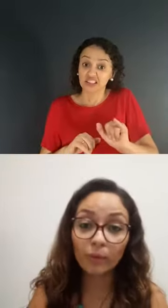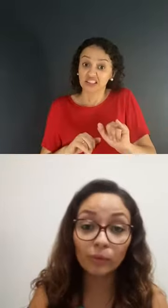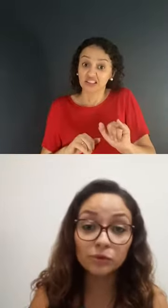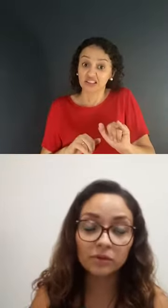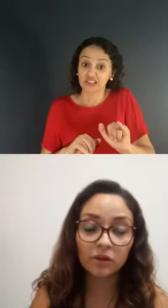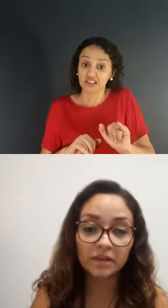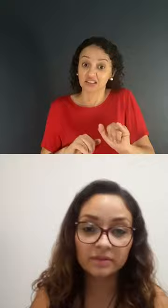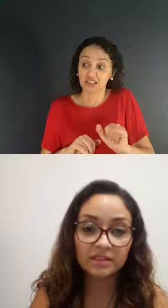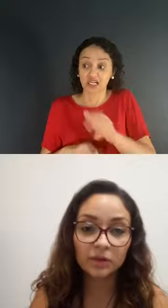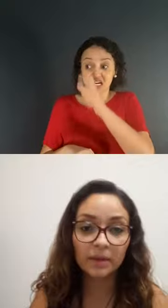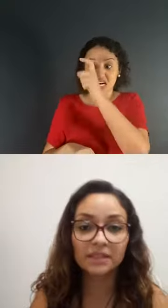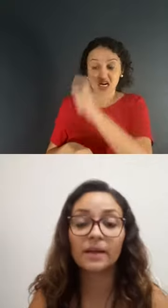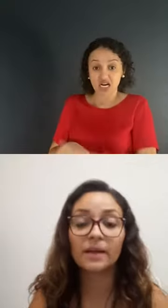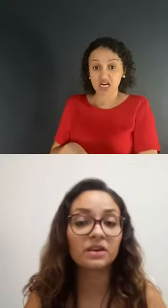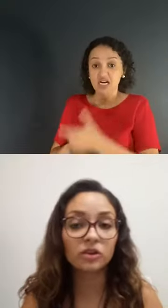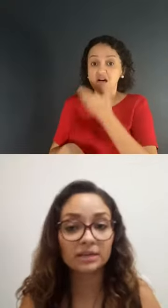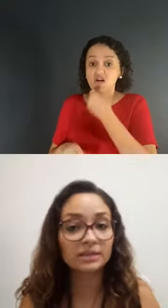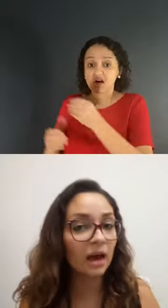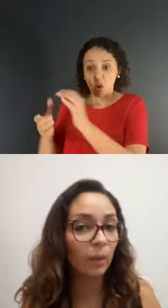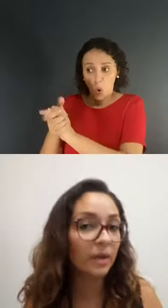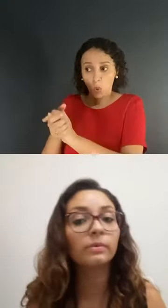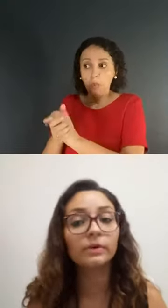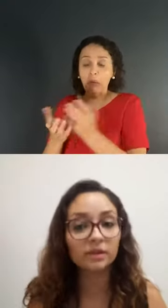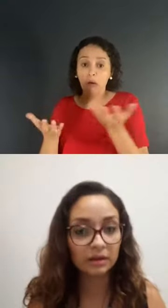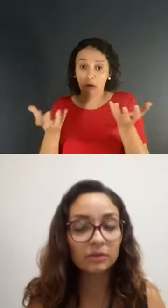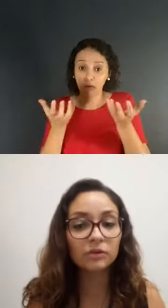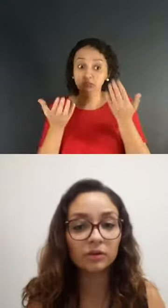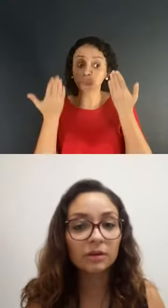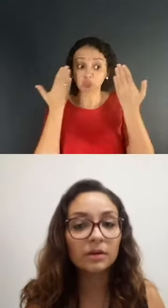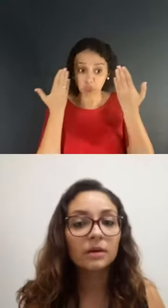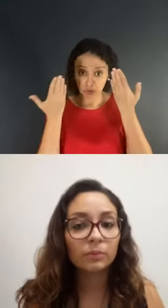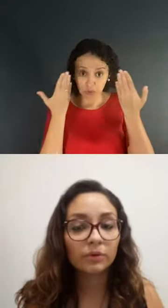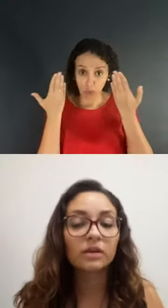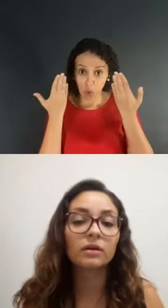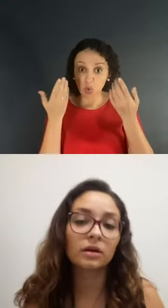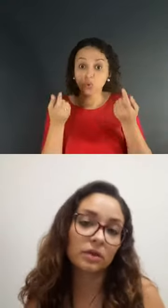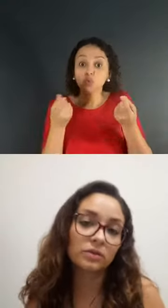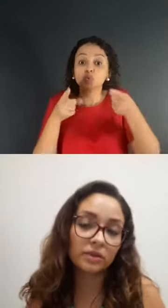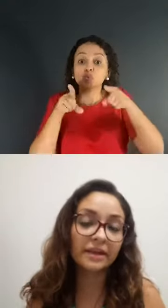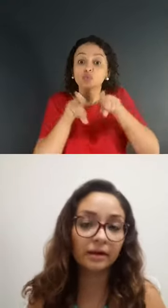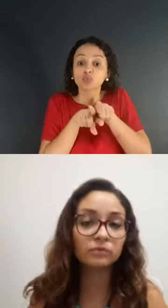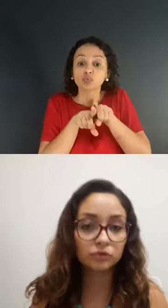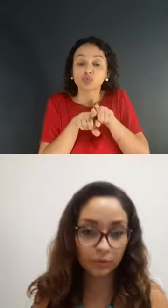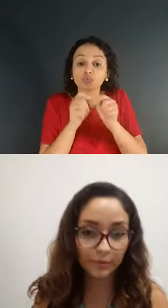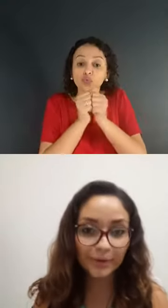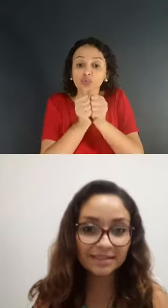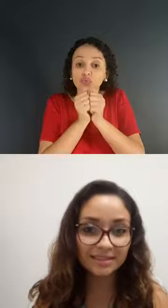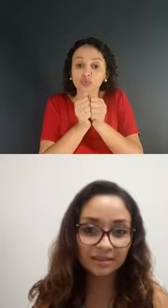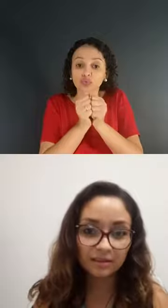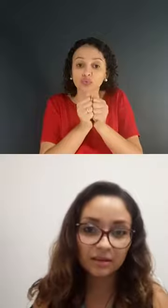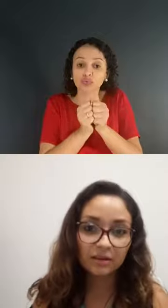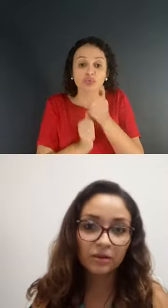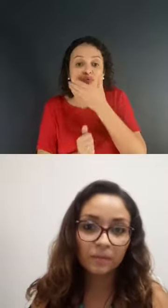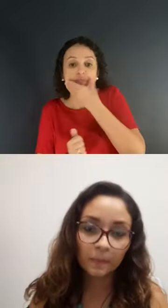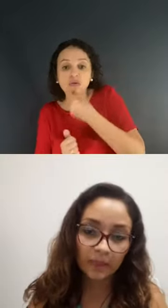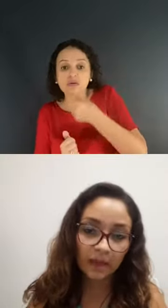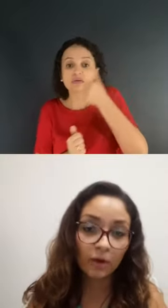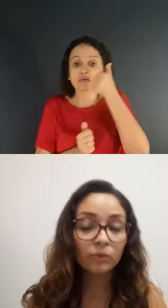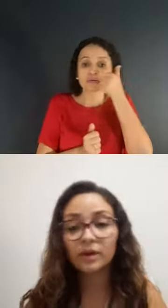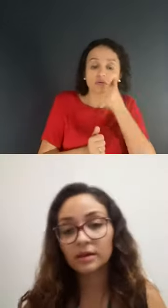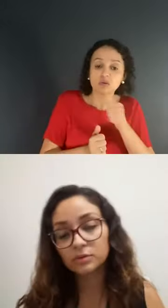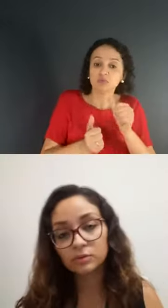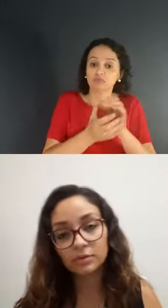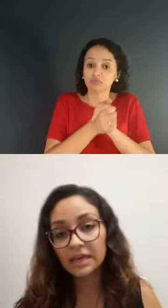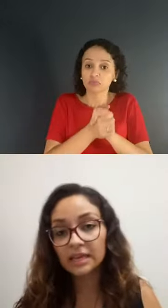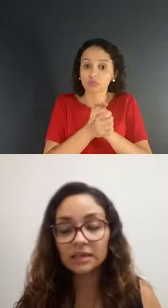né, disposto, talvez fazer uma terapia de casal é importante, porque ajudaria os dois, né?